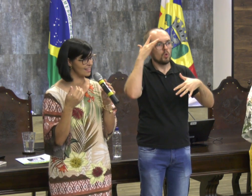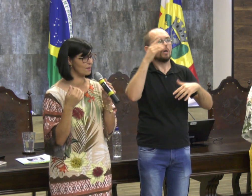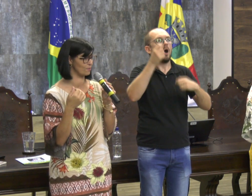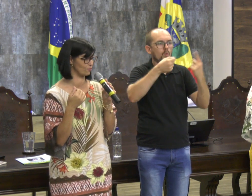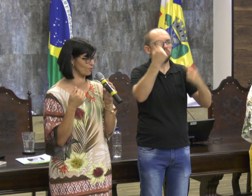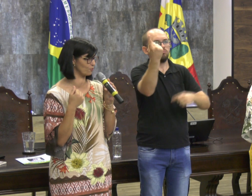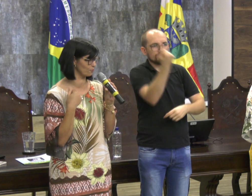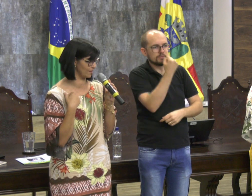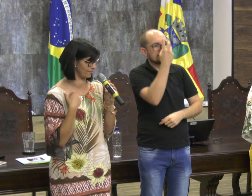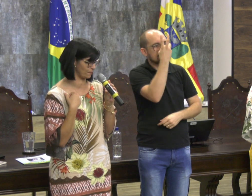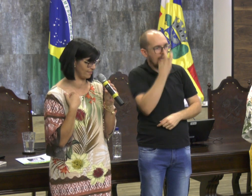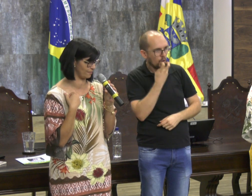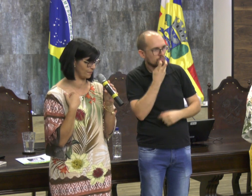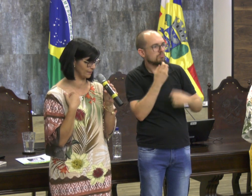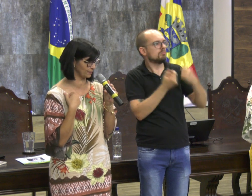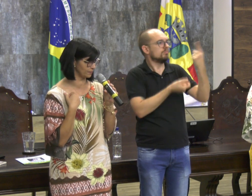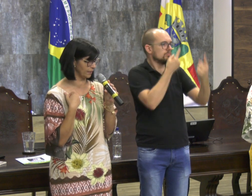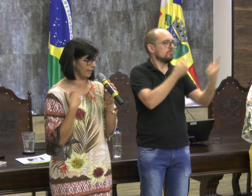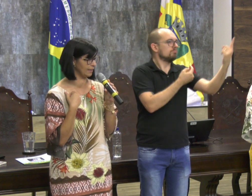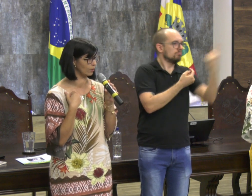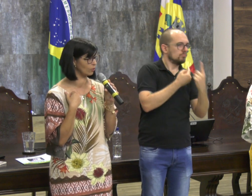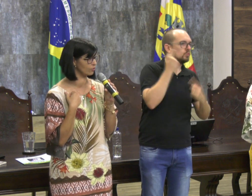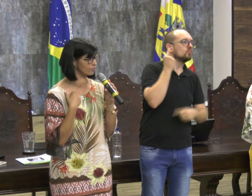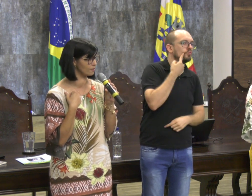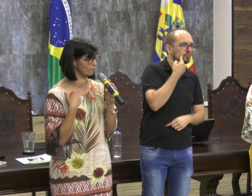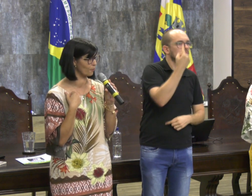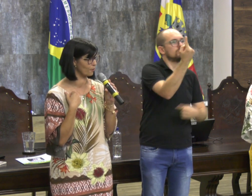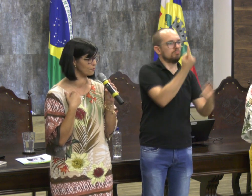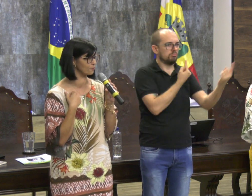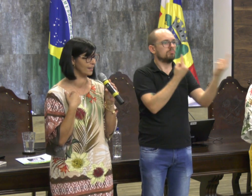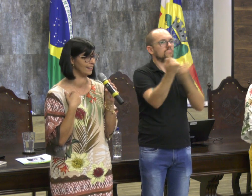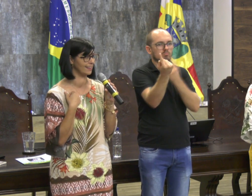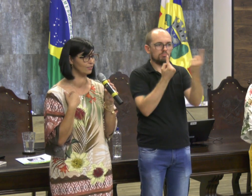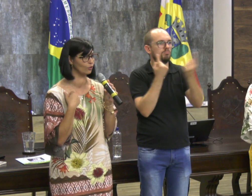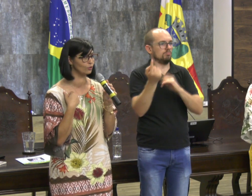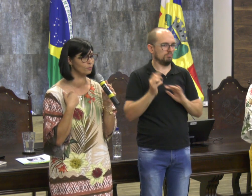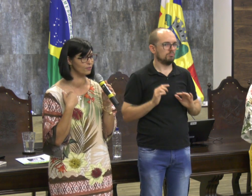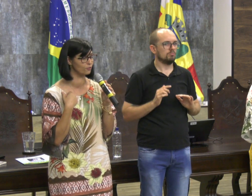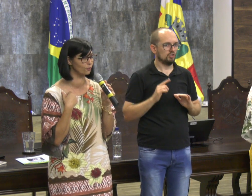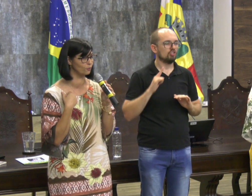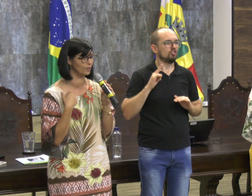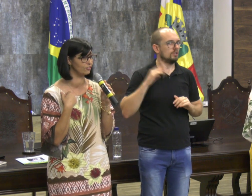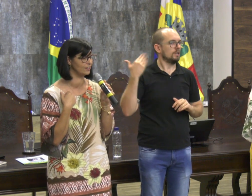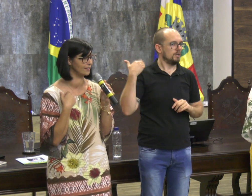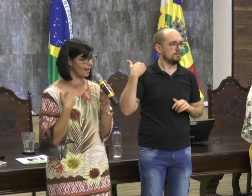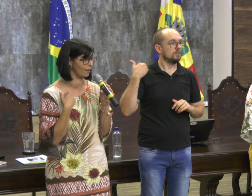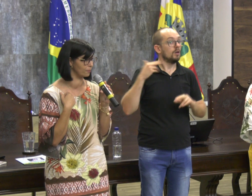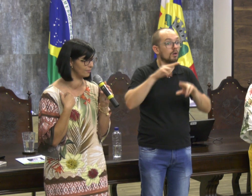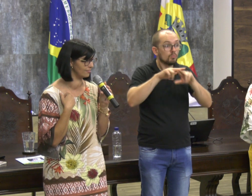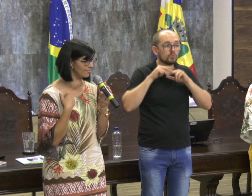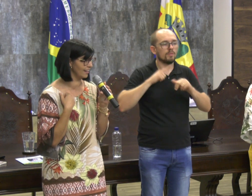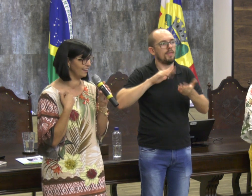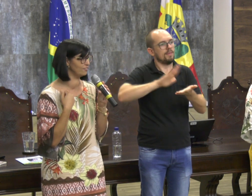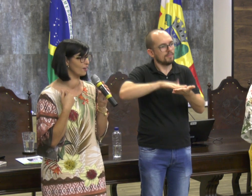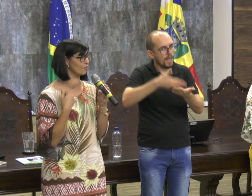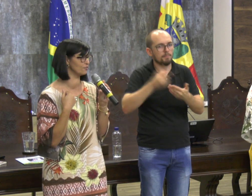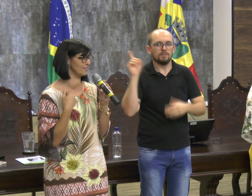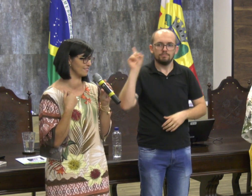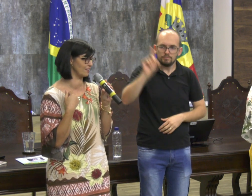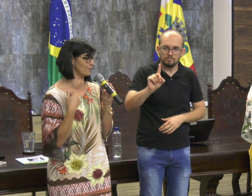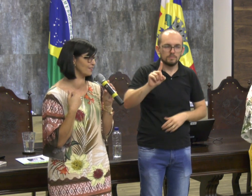cegas e pessoas surdas participando. Então, o nosso simpósio ele tem toda uma estrutura de intérpretes e